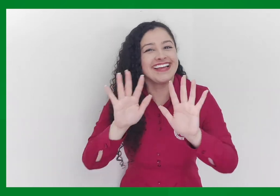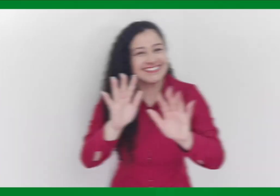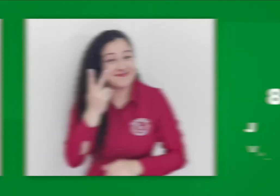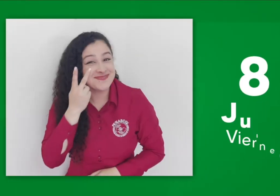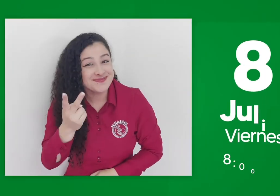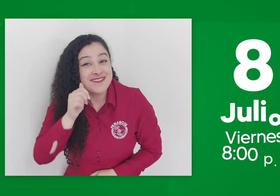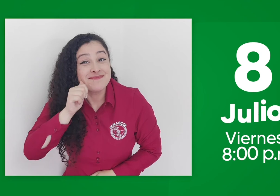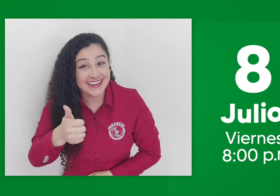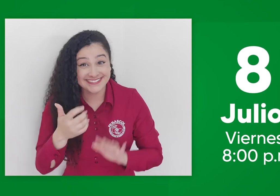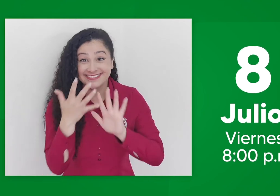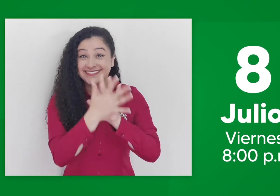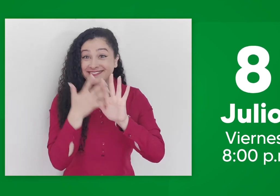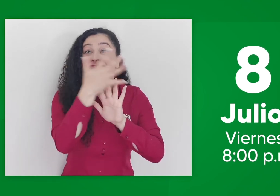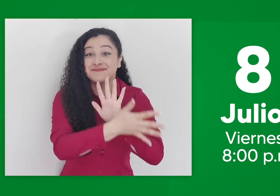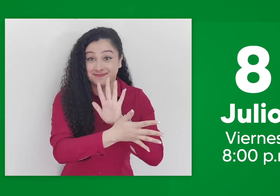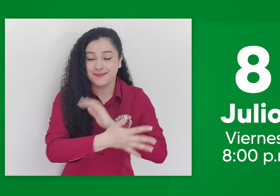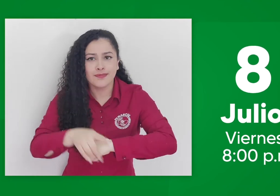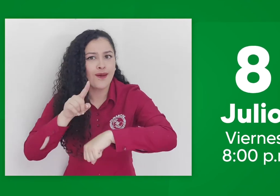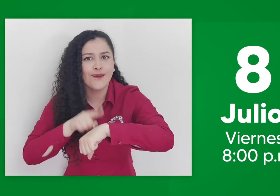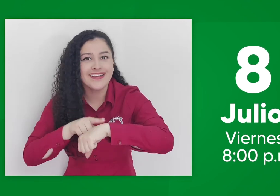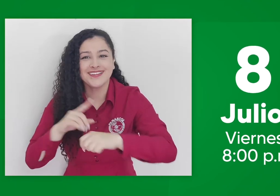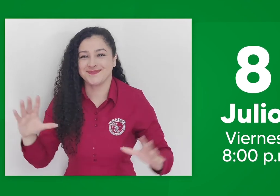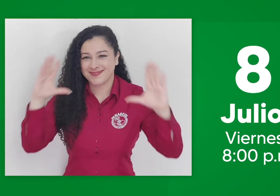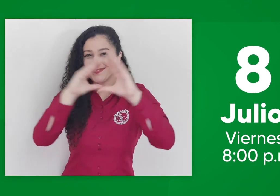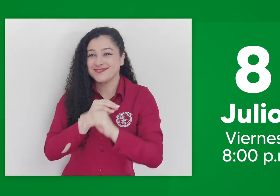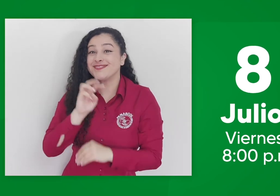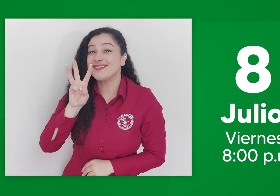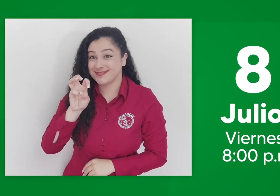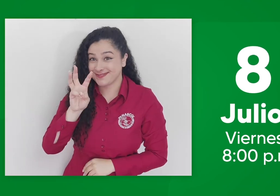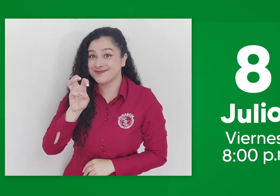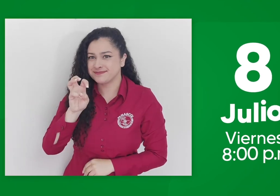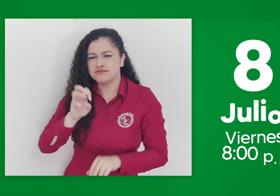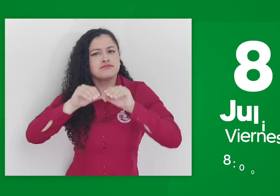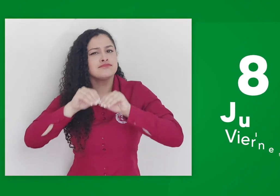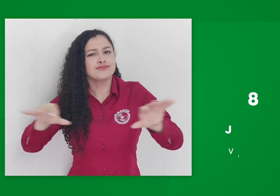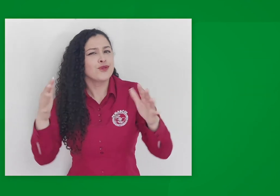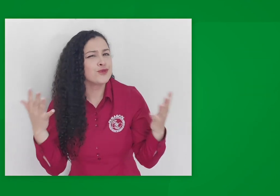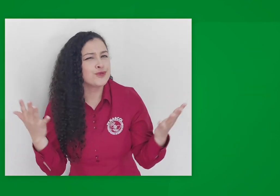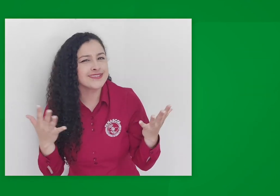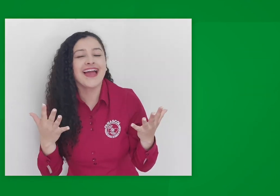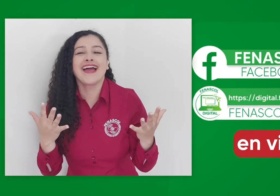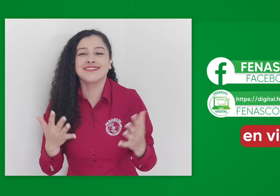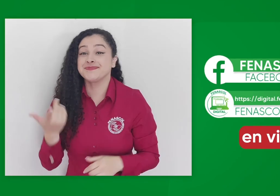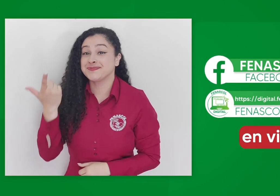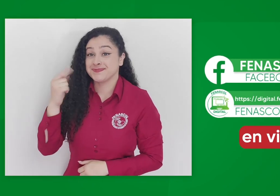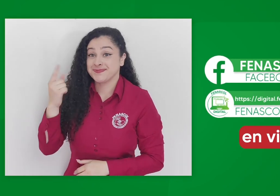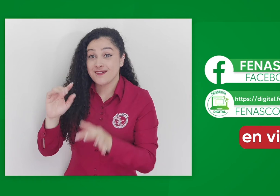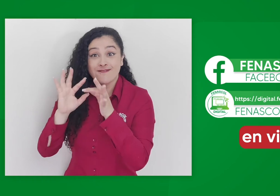actividades lo podrán saber mañana en noti señales a las 8 de la noche se transmitirá por la señal